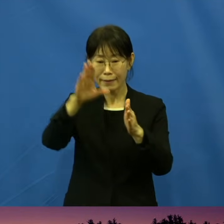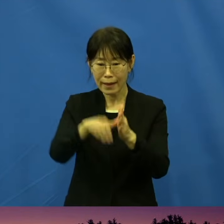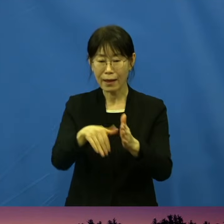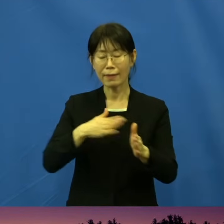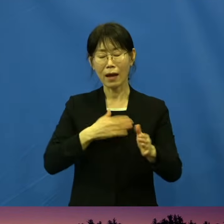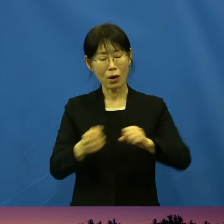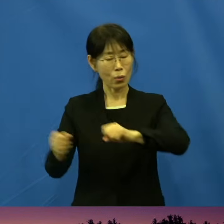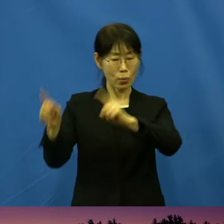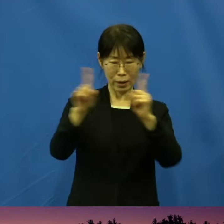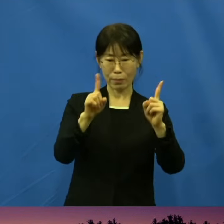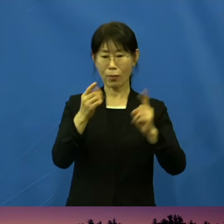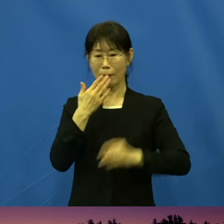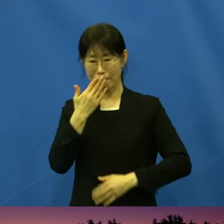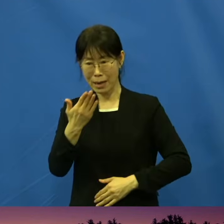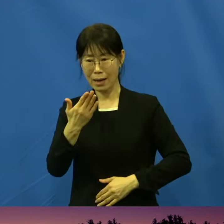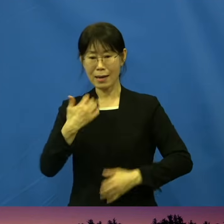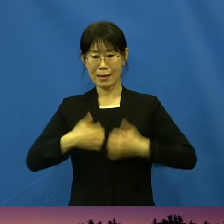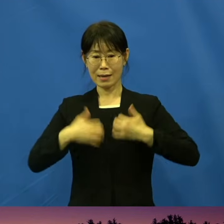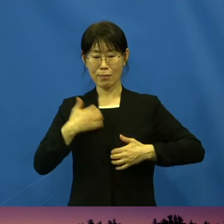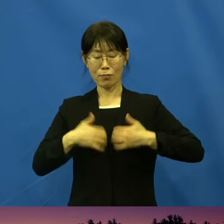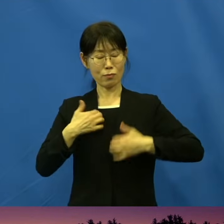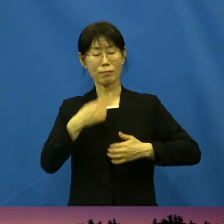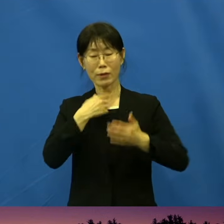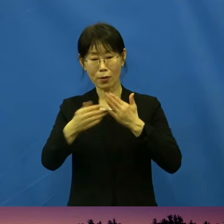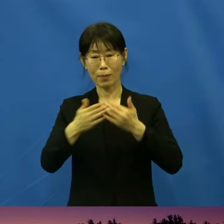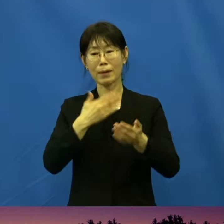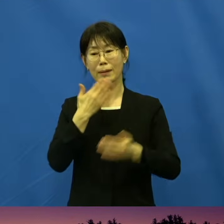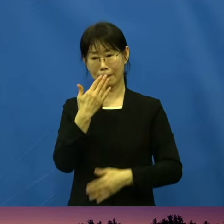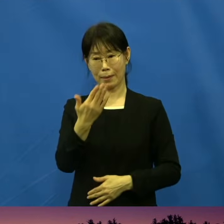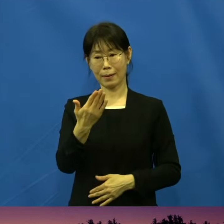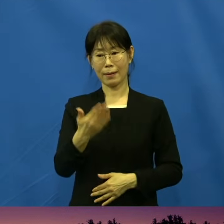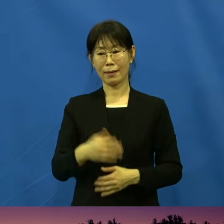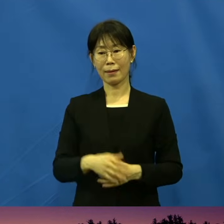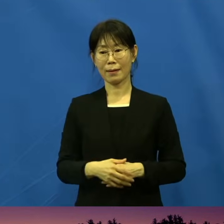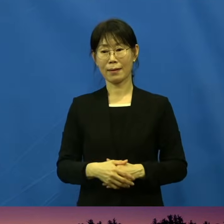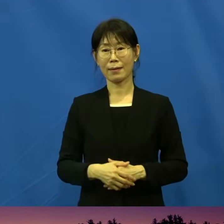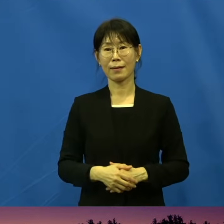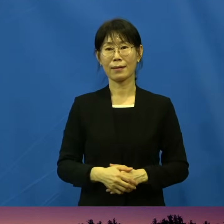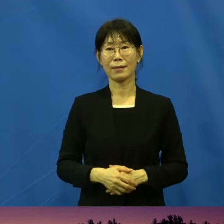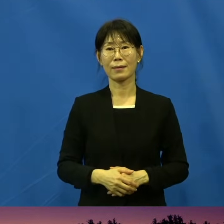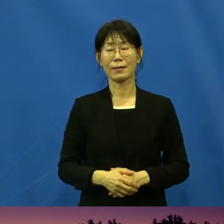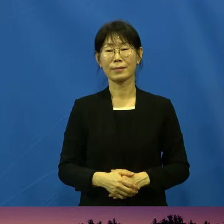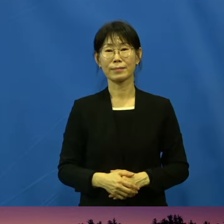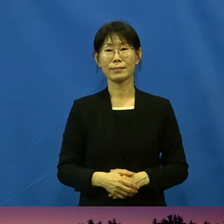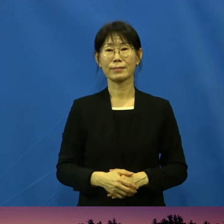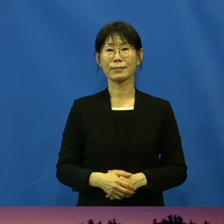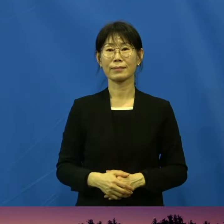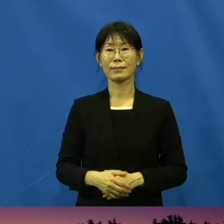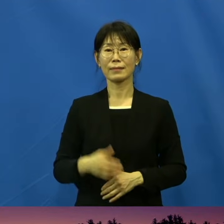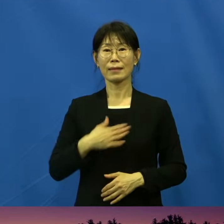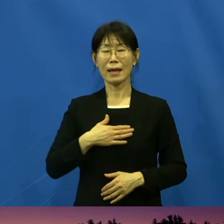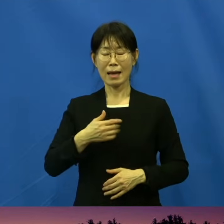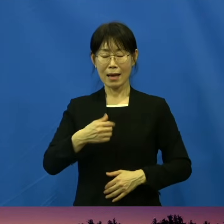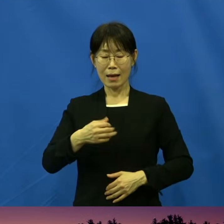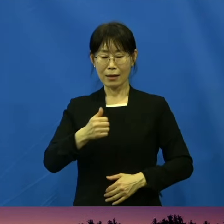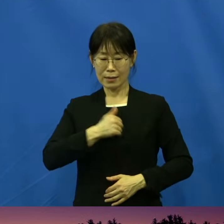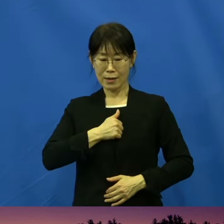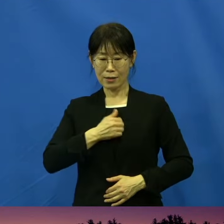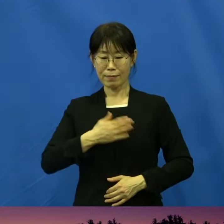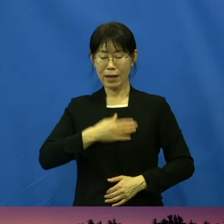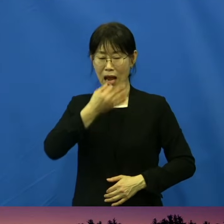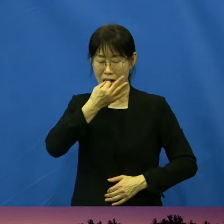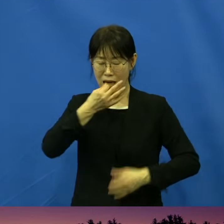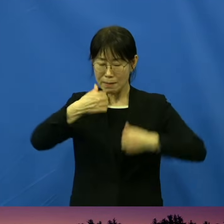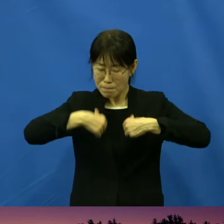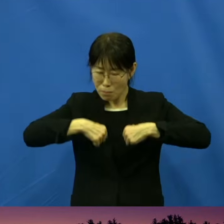경험하는 이 경험을, 그 기쁨을 맛보아야 되는 거예요. 이러면 이 죽어가는 과정 경험들이 많이 쌓여져야